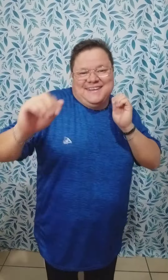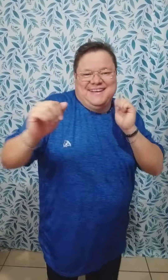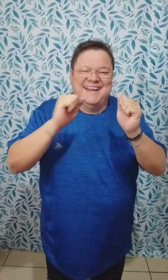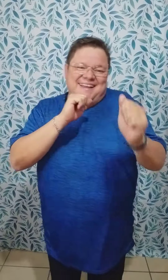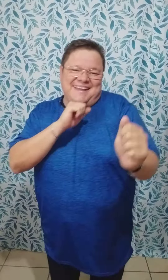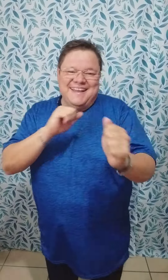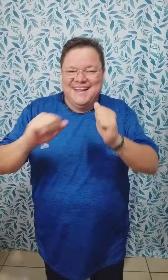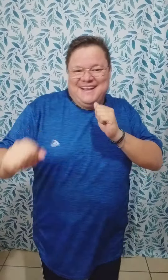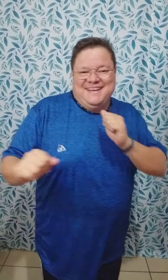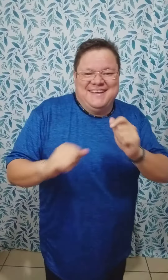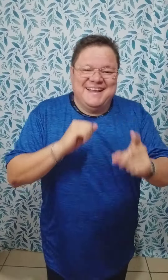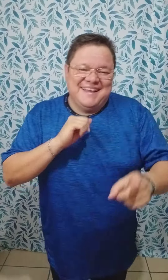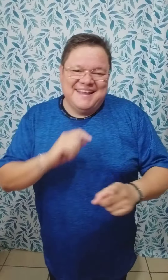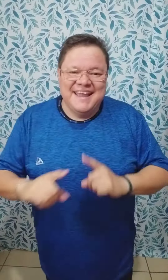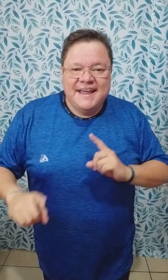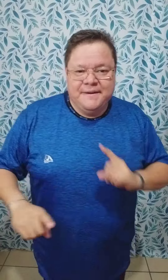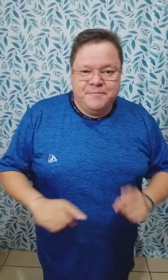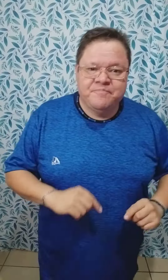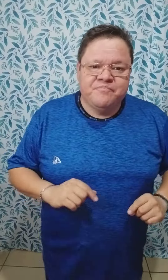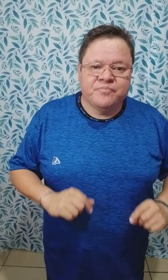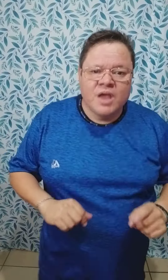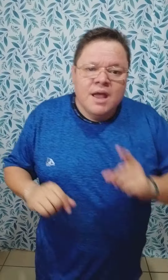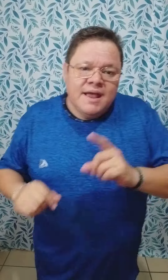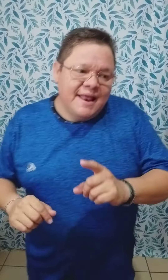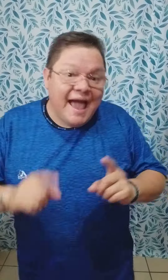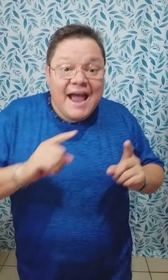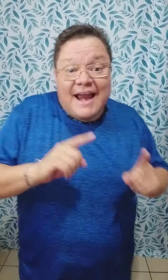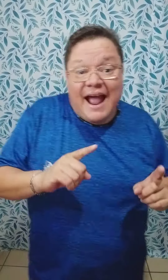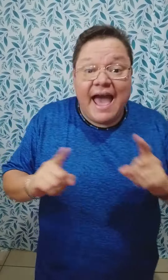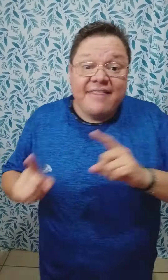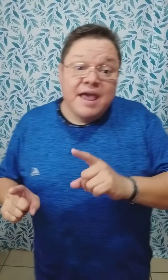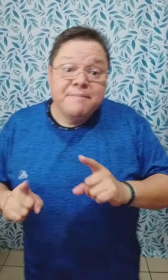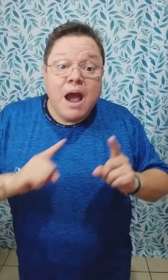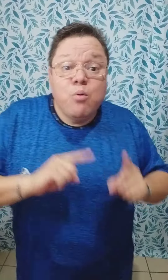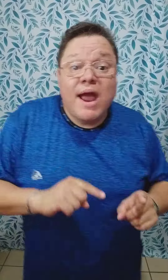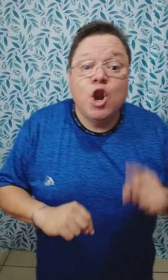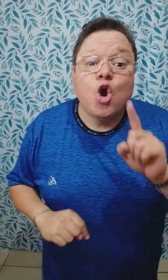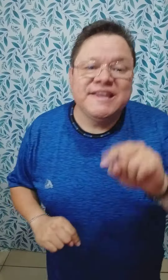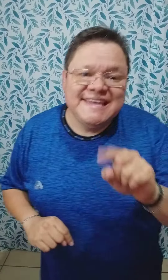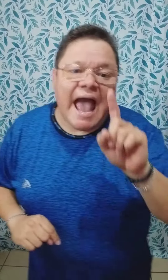abuelo. ¡Ayúdame pues! En la granja de mi abuelo había